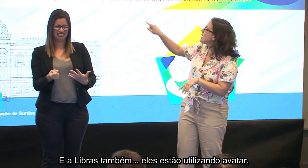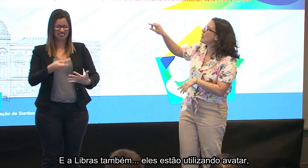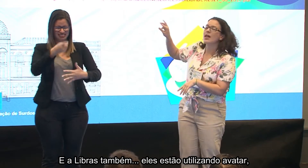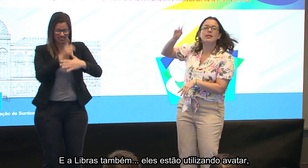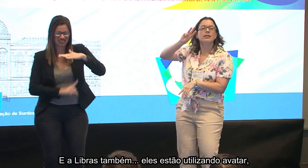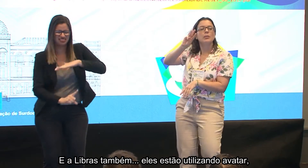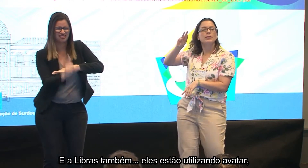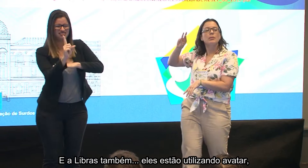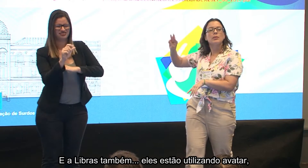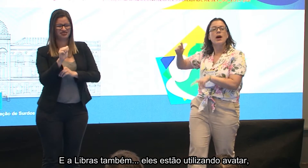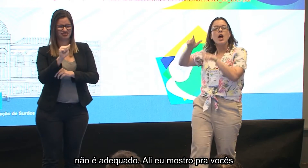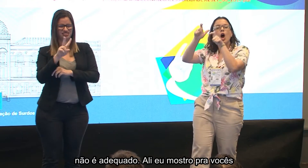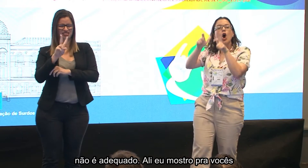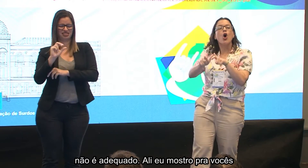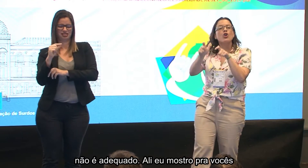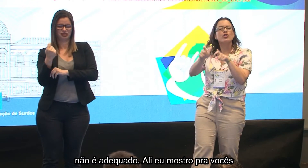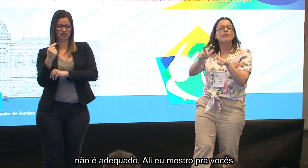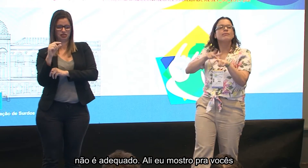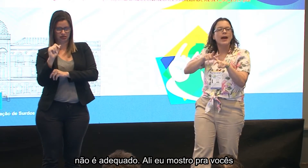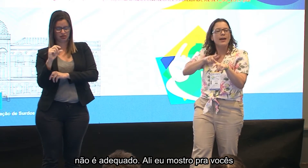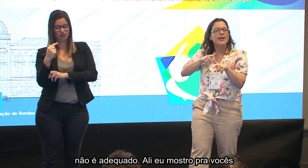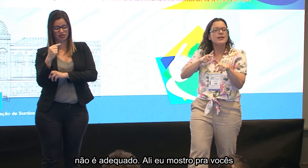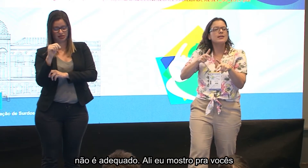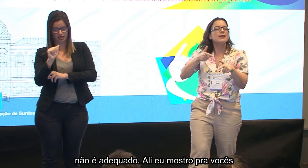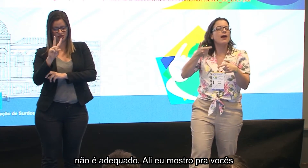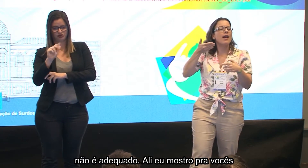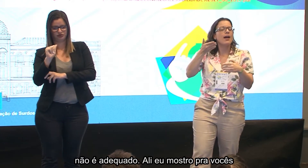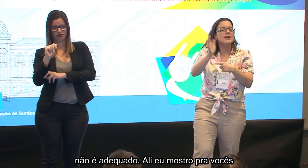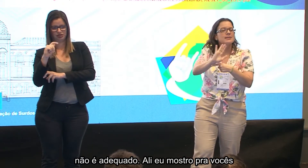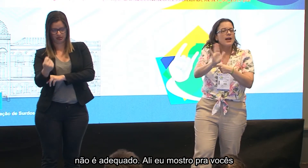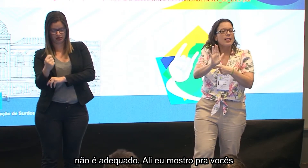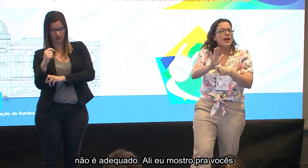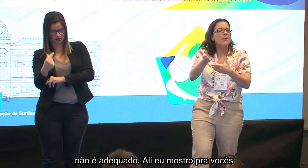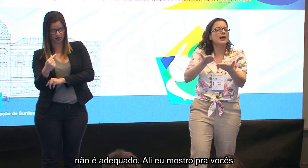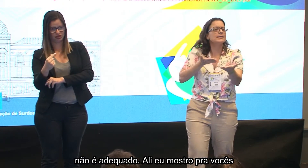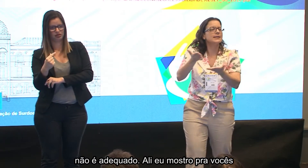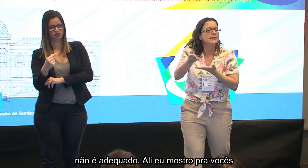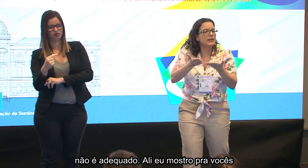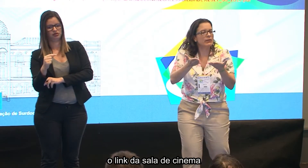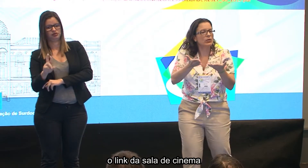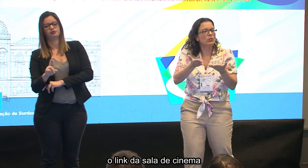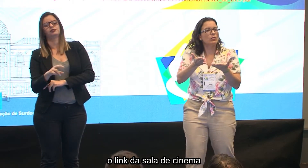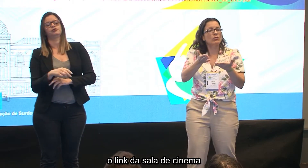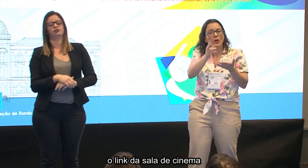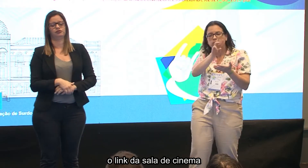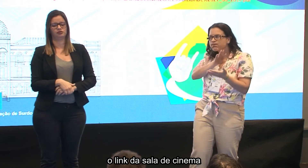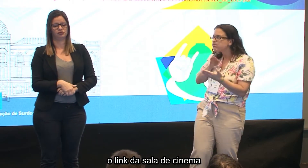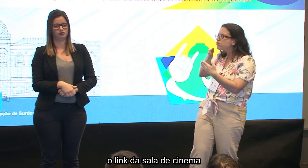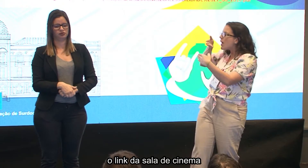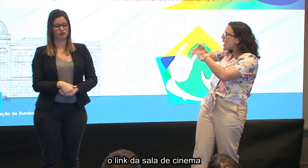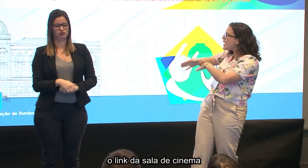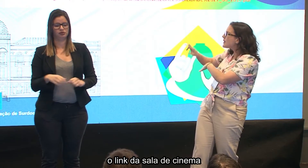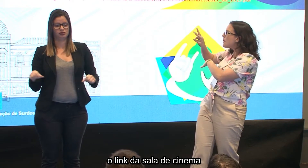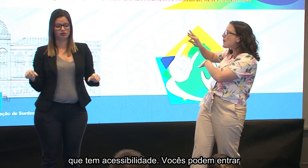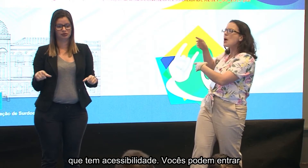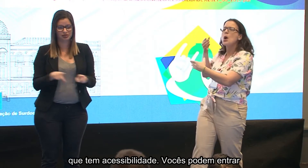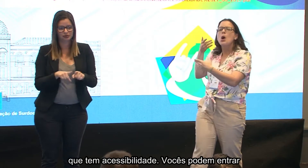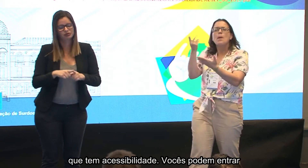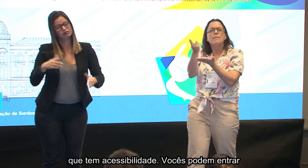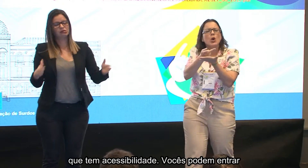utilizando o avatar, então não é adequado. Então, ali eu mostro para vocês o link das salas de cinema que tem acessibilidade.